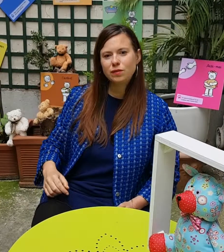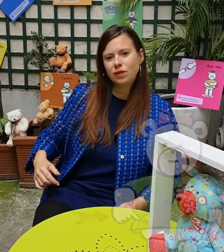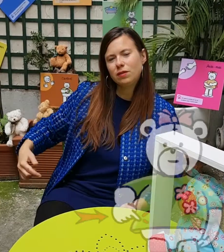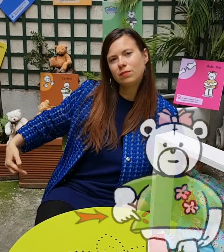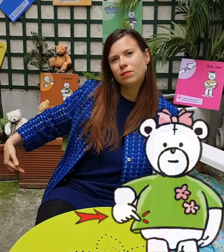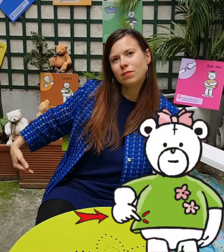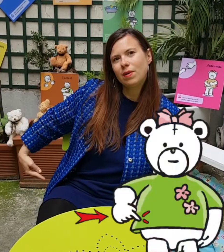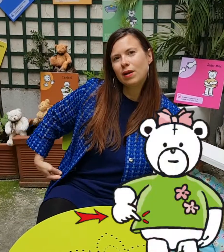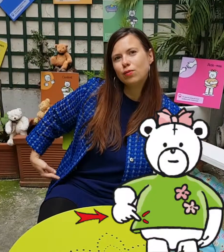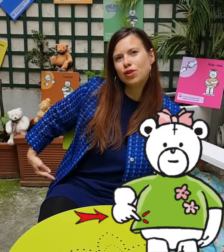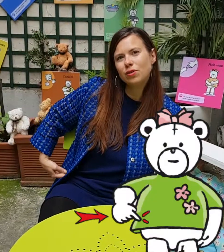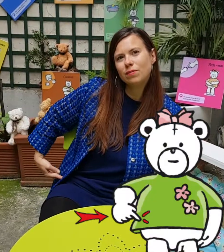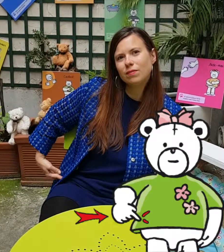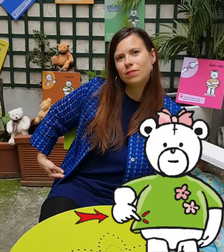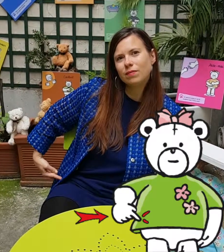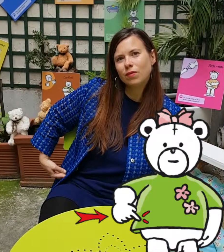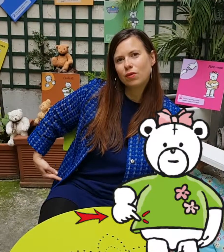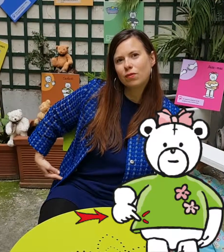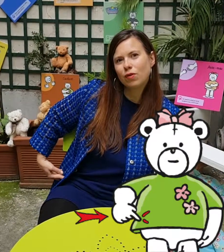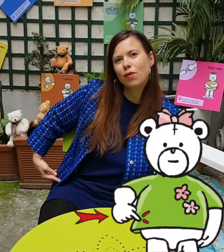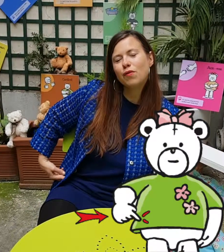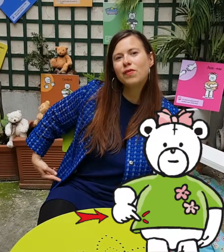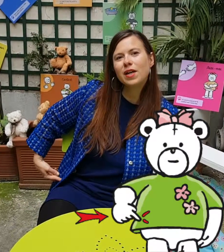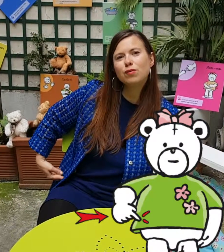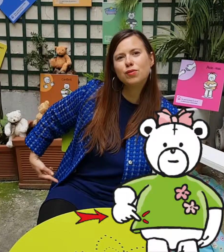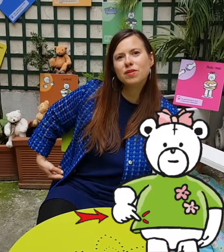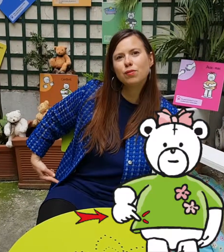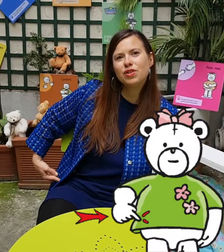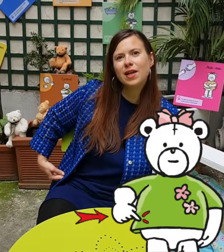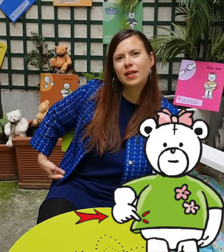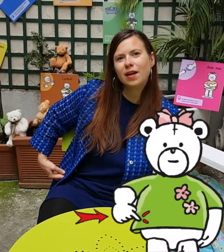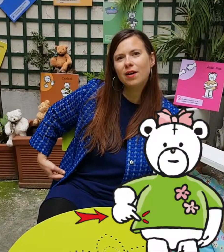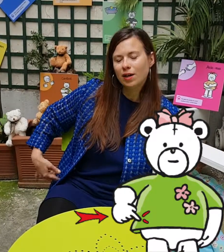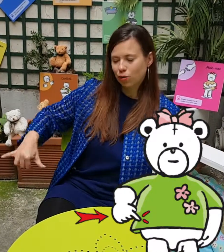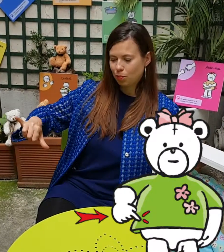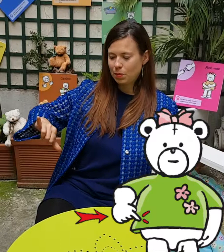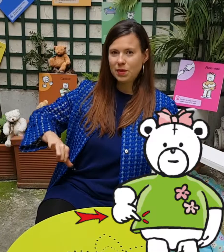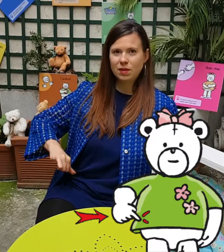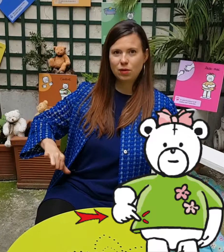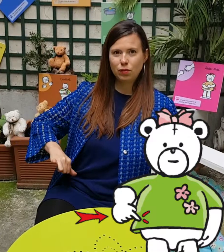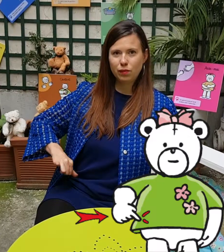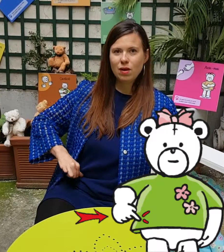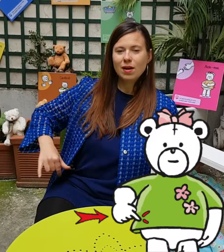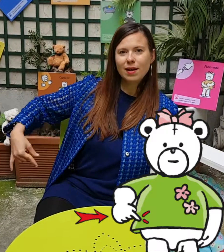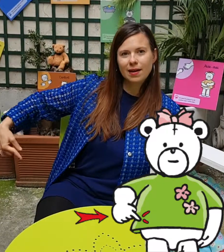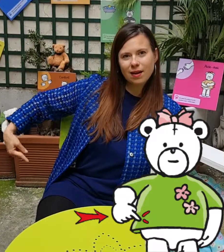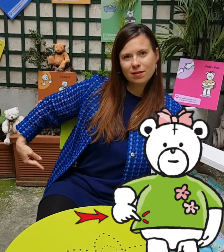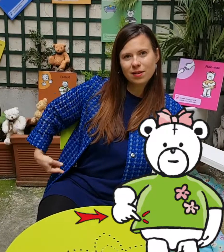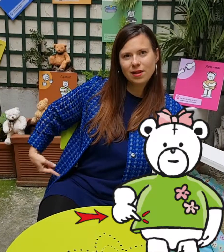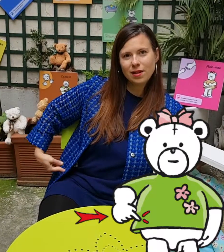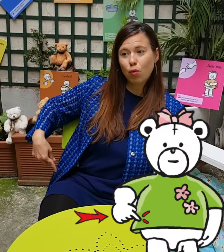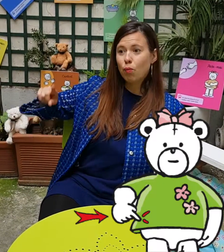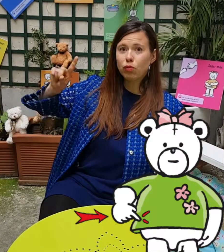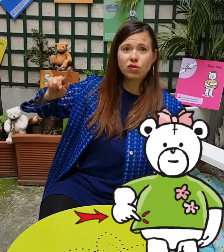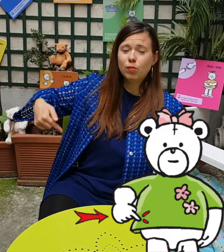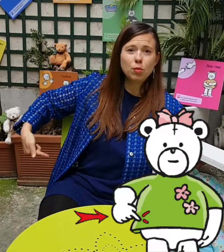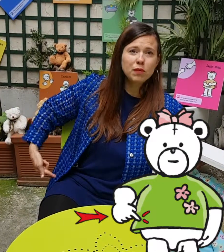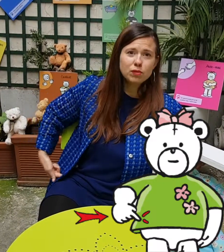signifie la couche, que l'enfant a fait quelque chose dans sa couche derrière. Donc pipi, c'était devant, caca, c'est derrière. On montre simplement avec son